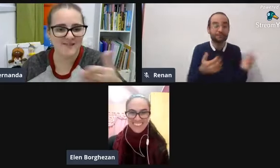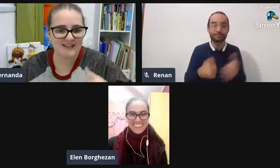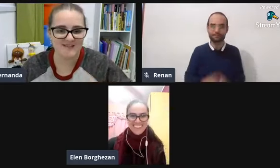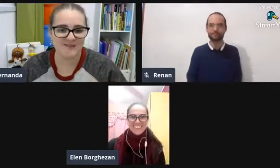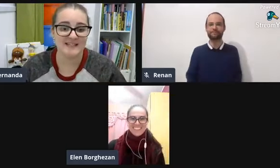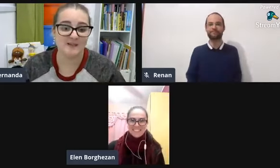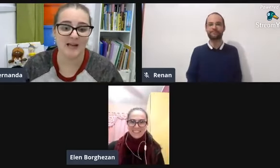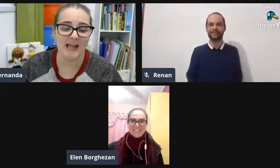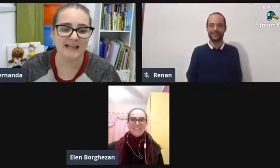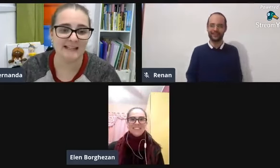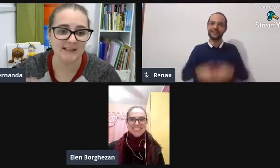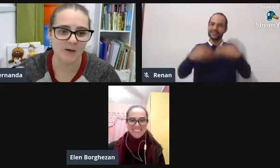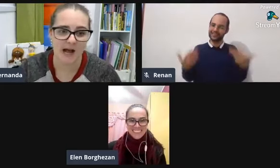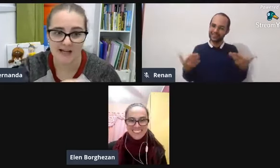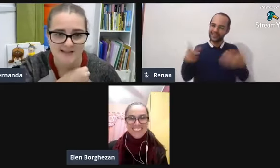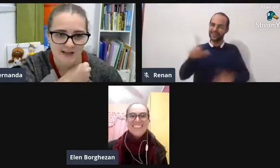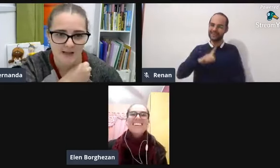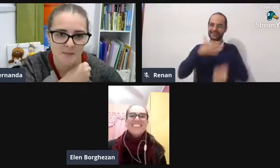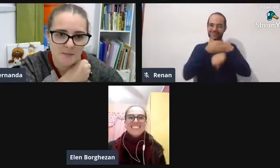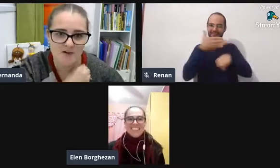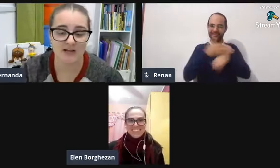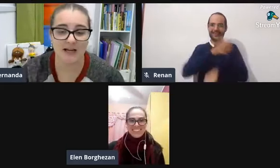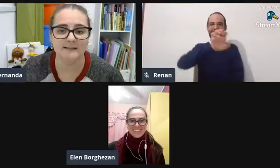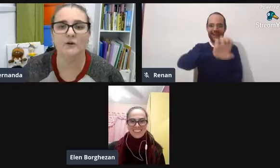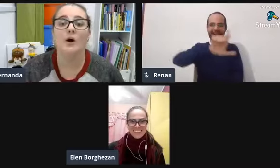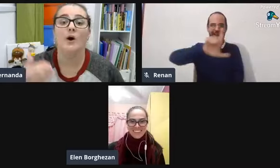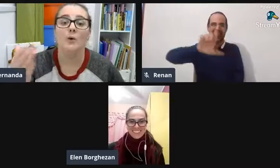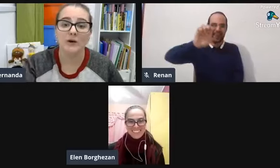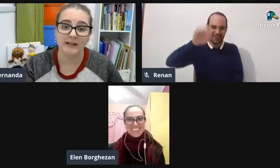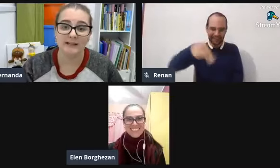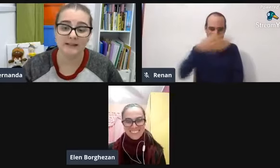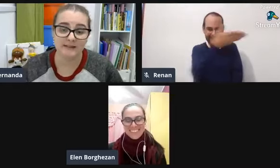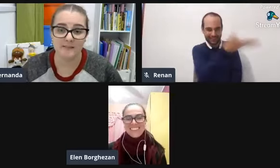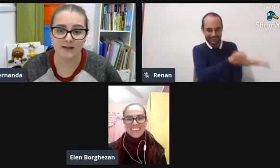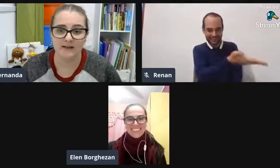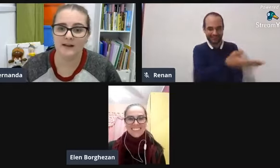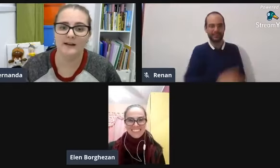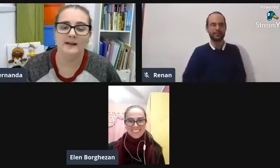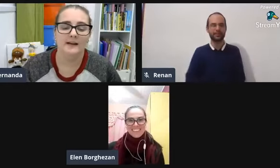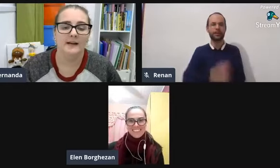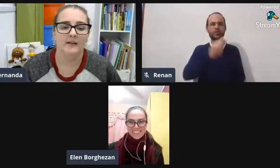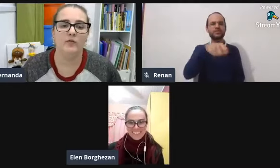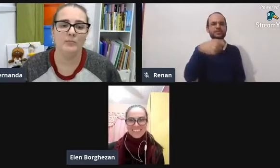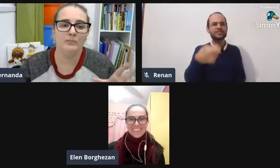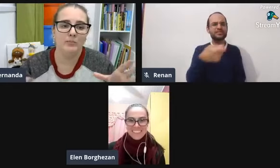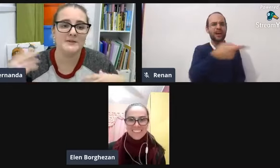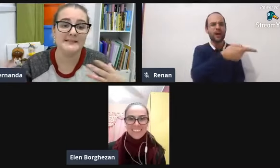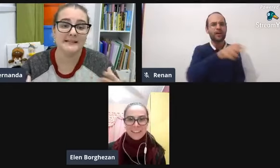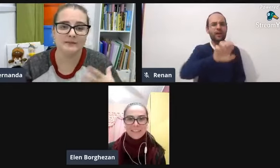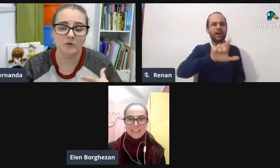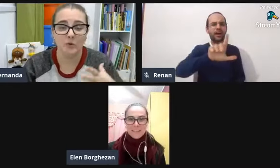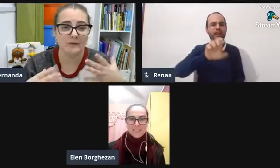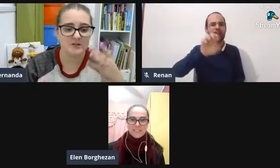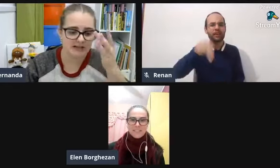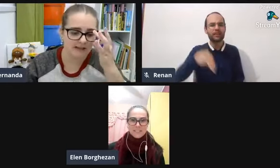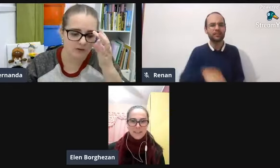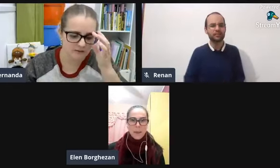temos aí a participação da Ellen, que eu arrastei para o projeto, o Renan também, né? Fui